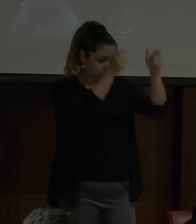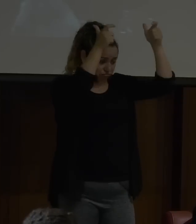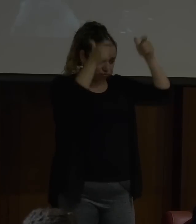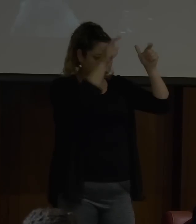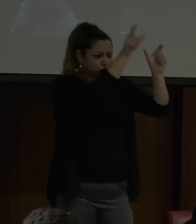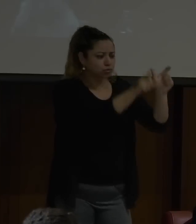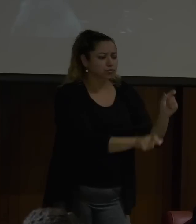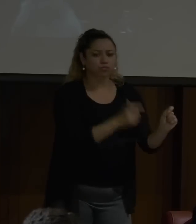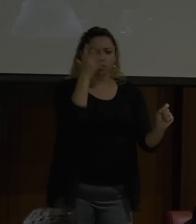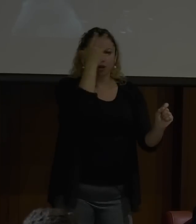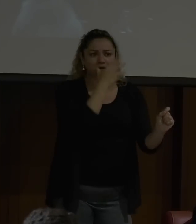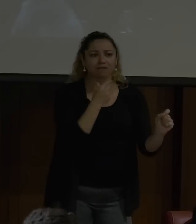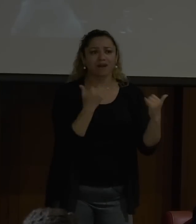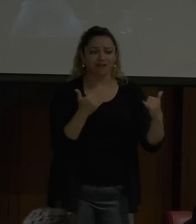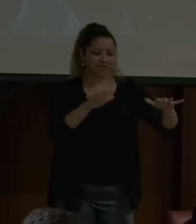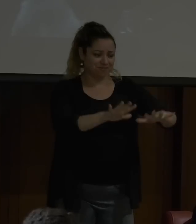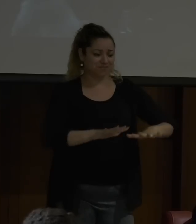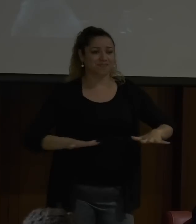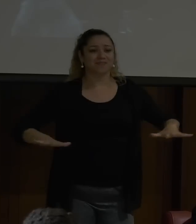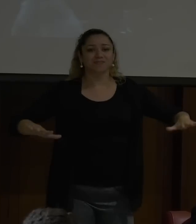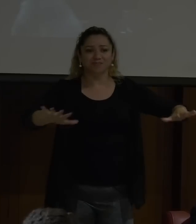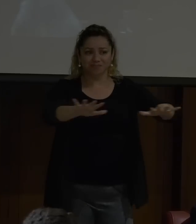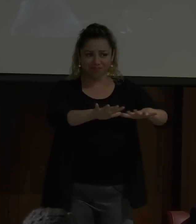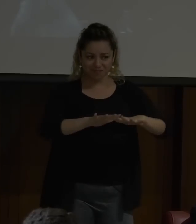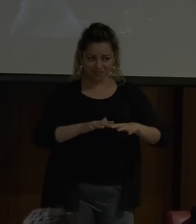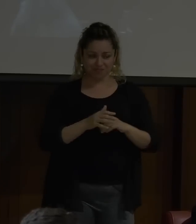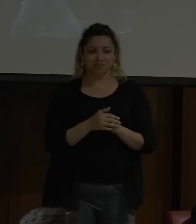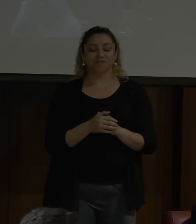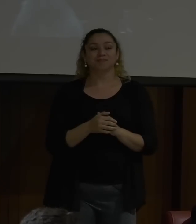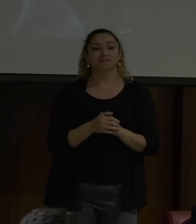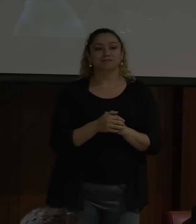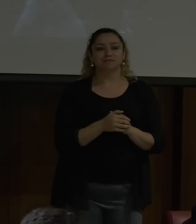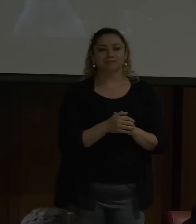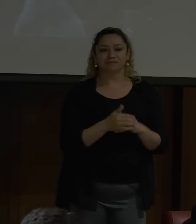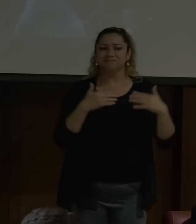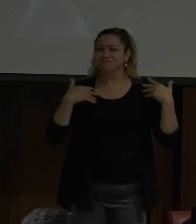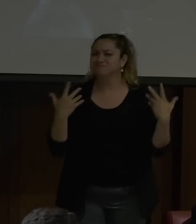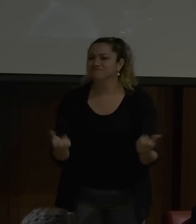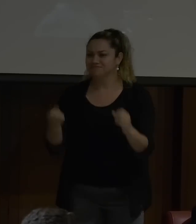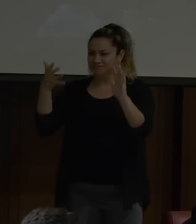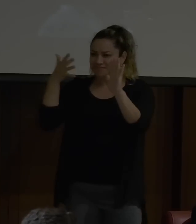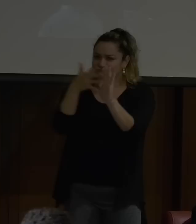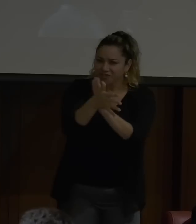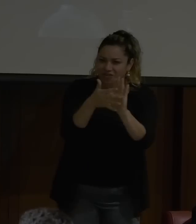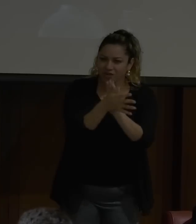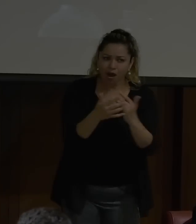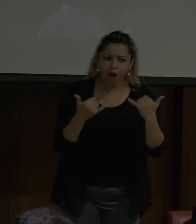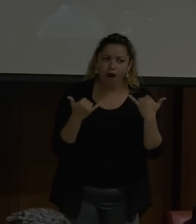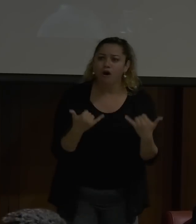bello, aquí está el Magdalena. Paso a contar lo siguiente,